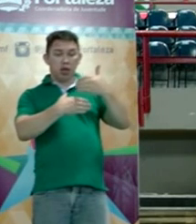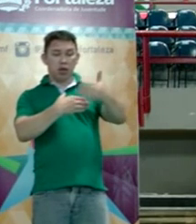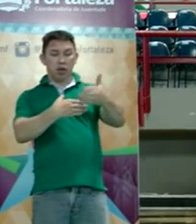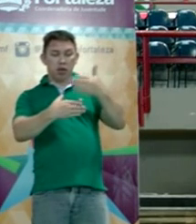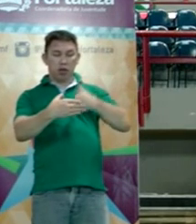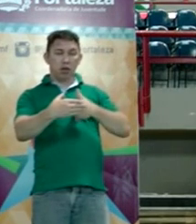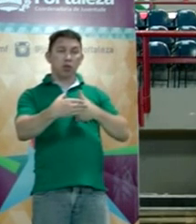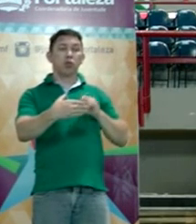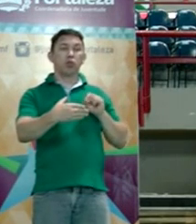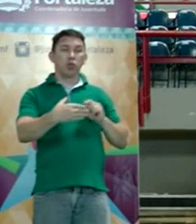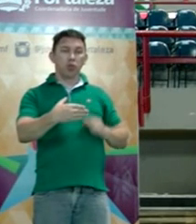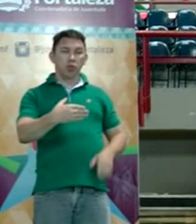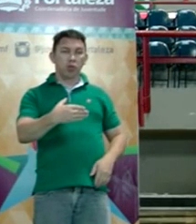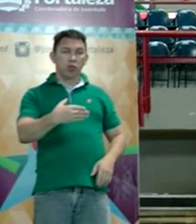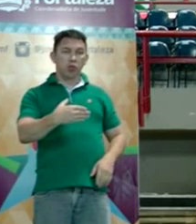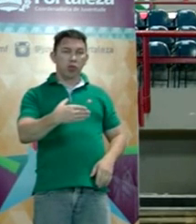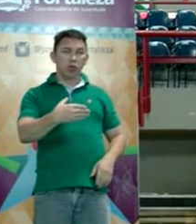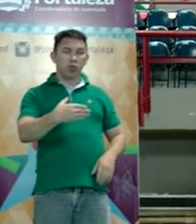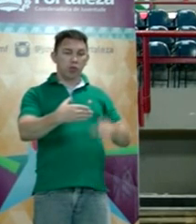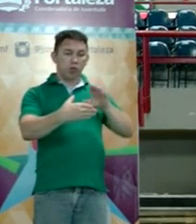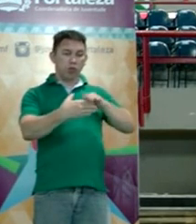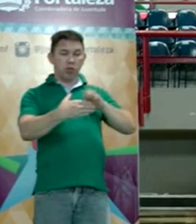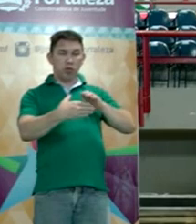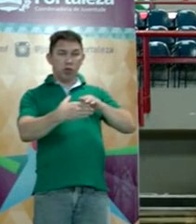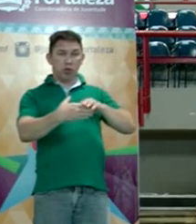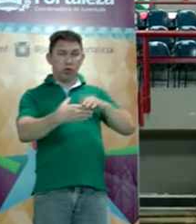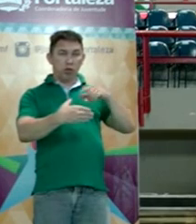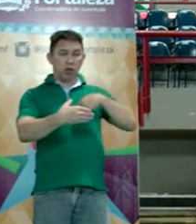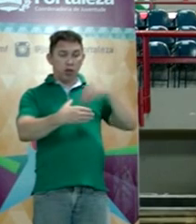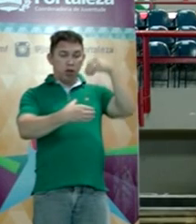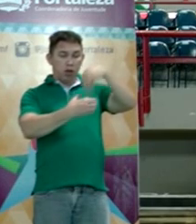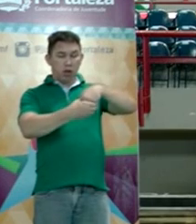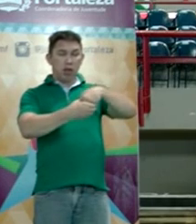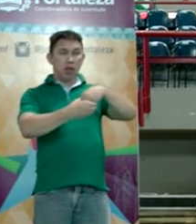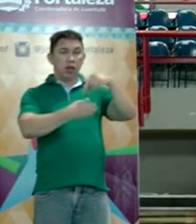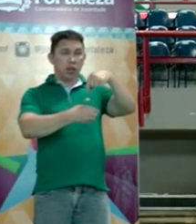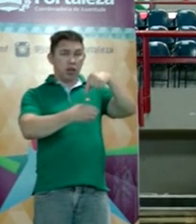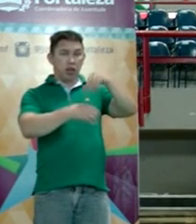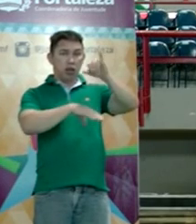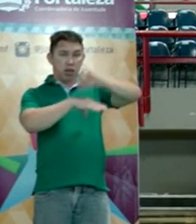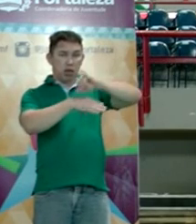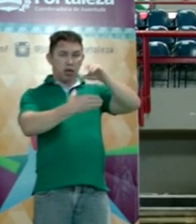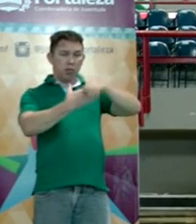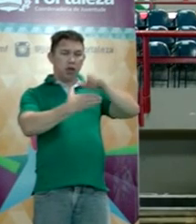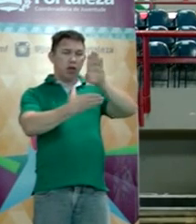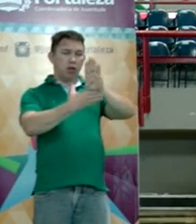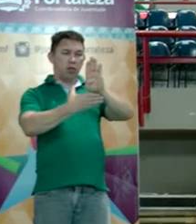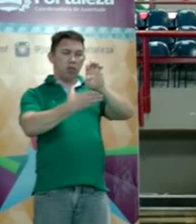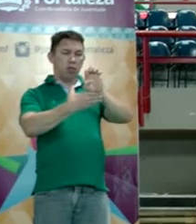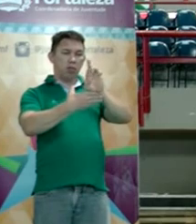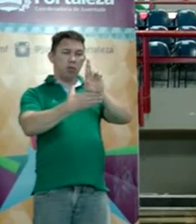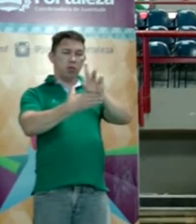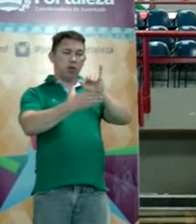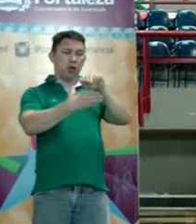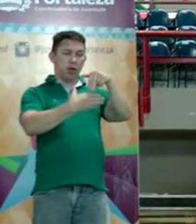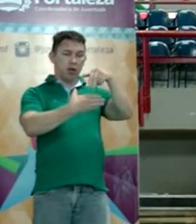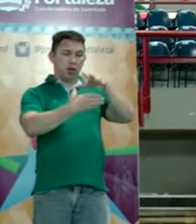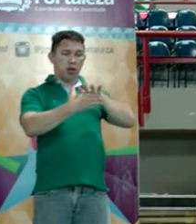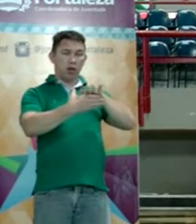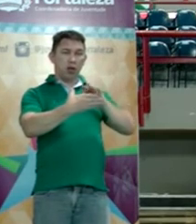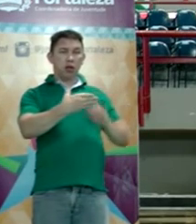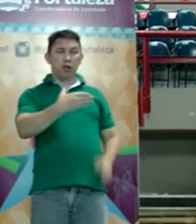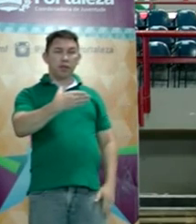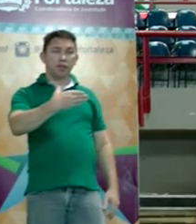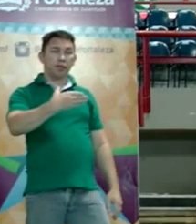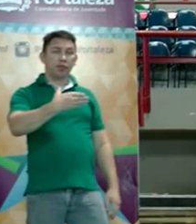separando, isolando uma parte da capital, Berlim. Essa parte que os alemães orientais, porque